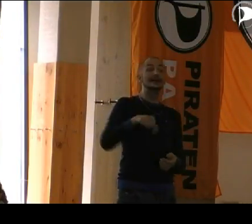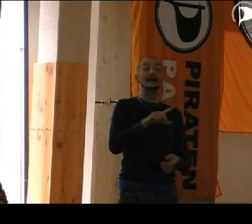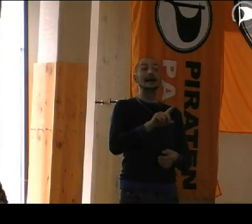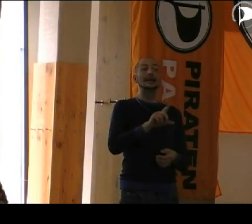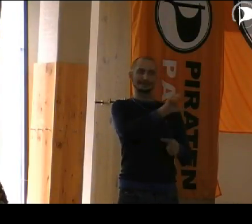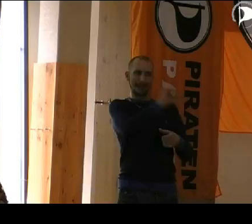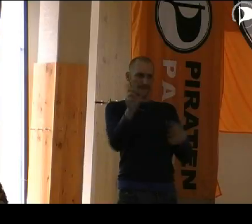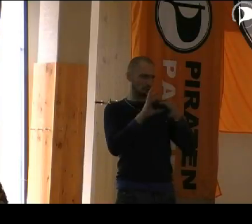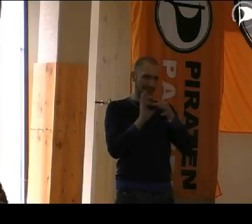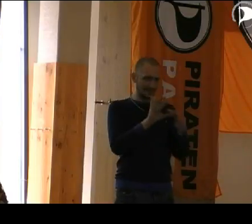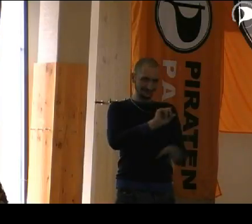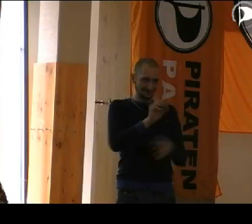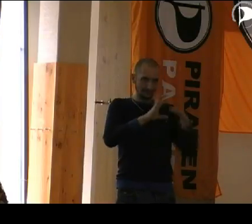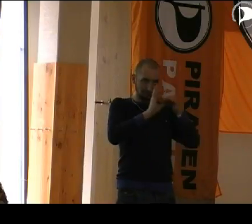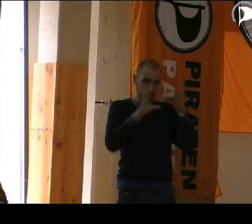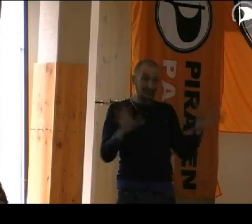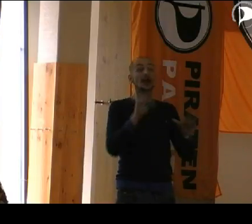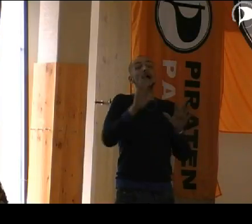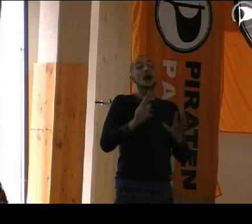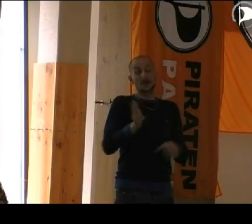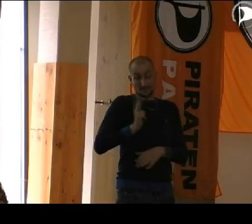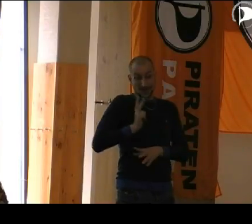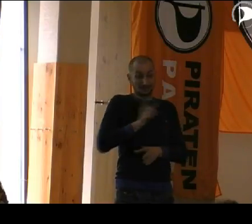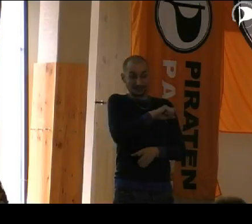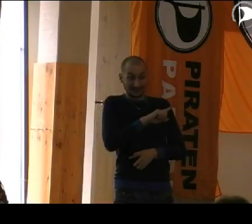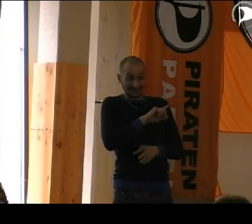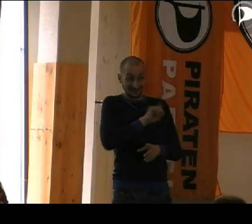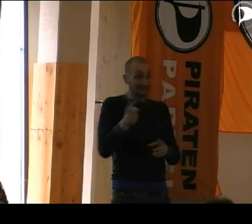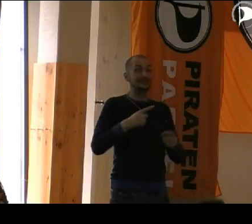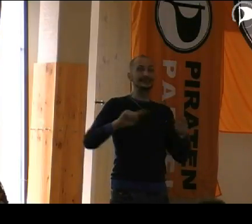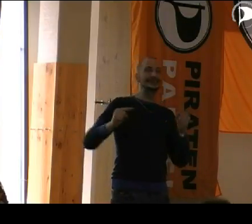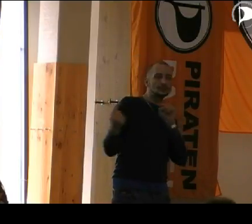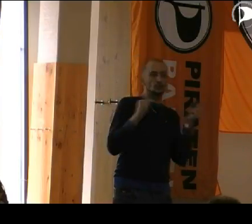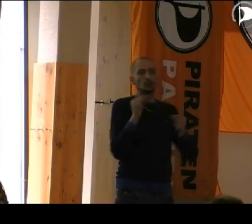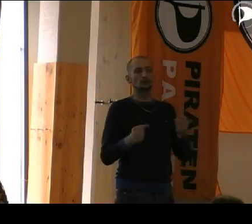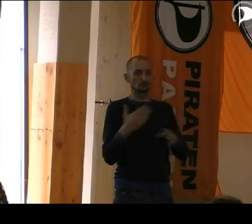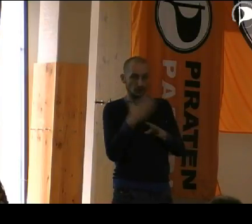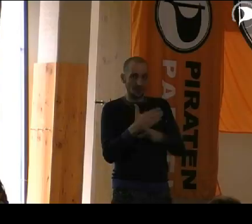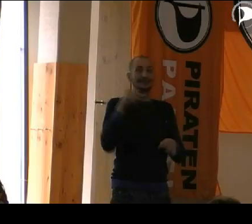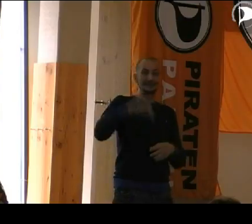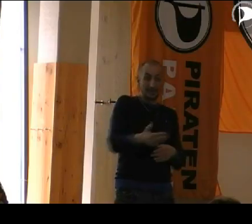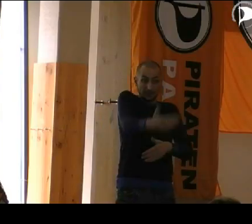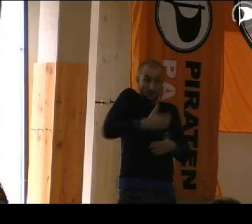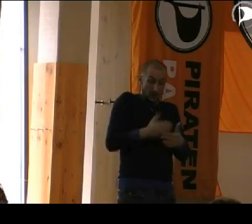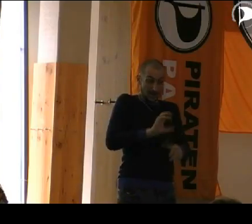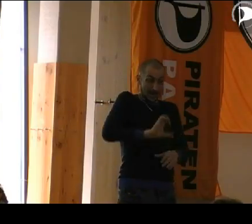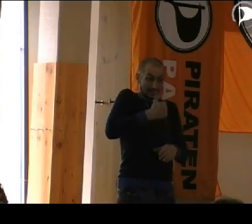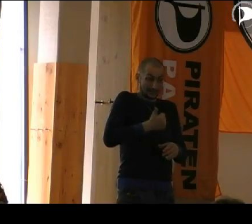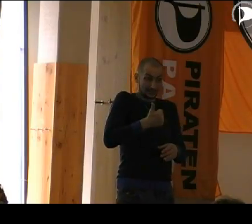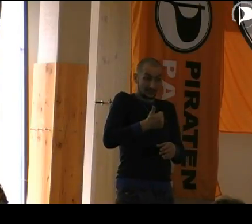ich wollte eigentlich auch und moment partner und die diskussion nicht zu stören der johann 3 geht habe ich schon freuen in der ersten debatte geschrieben